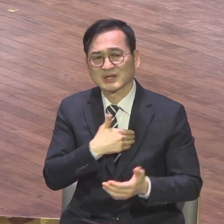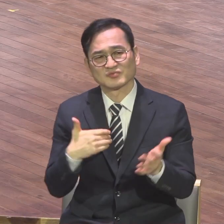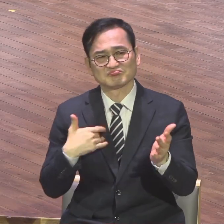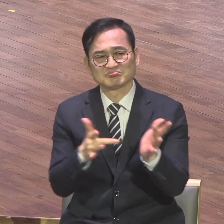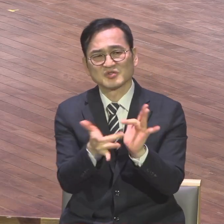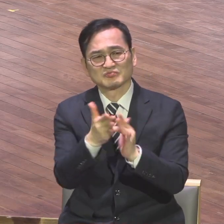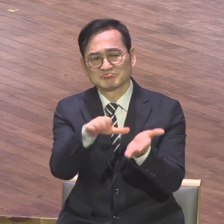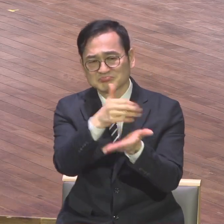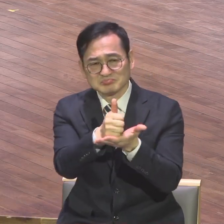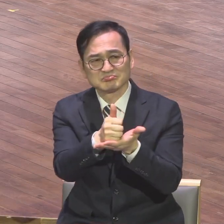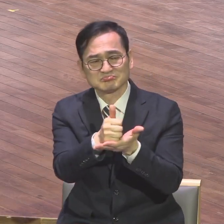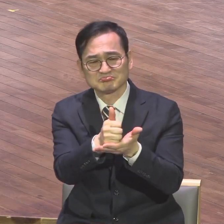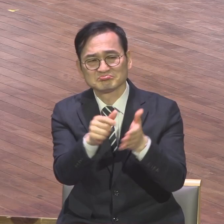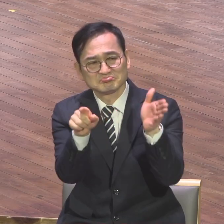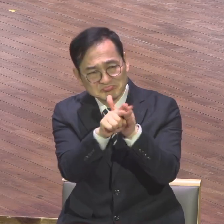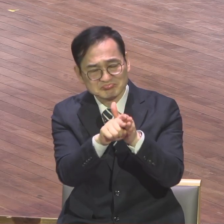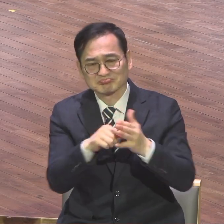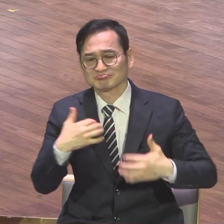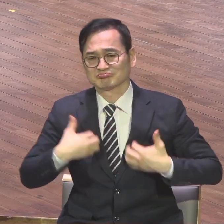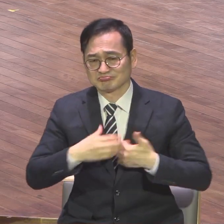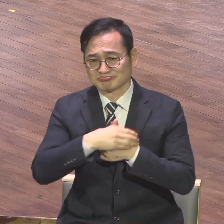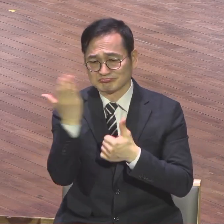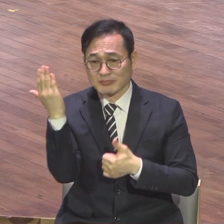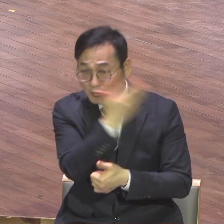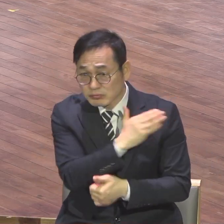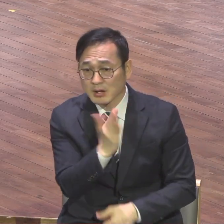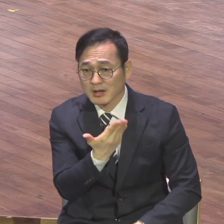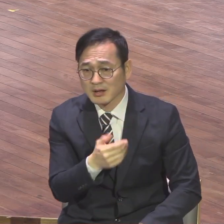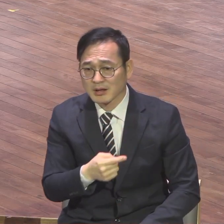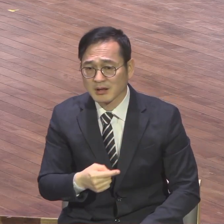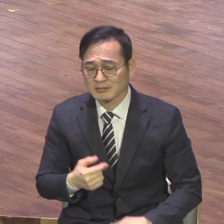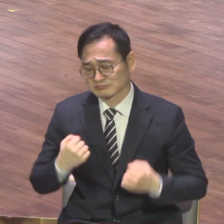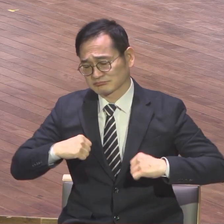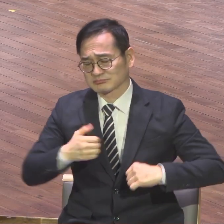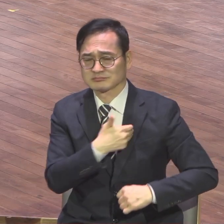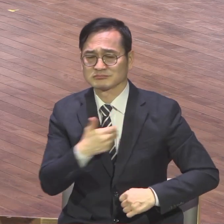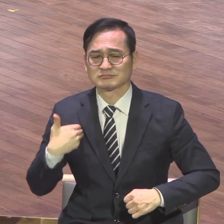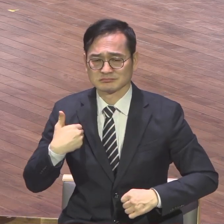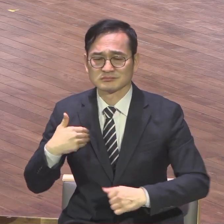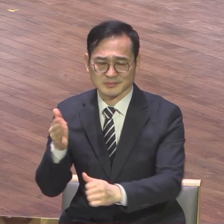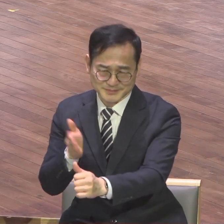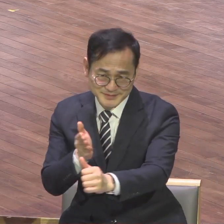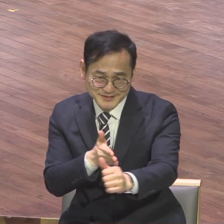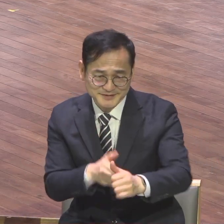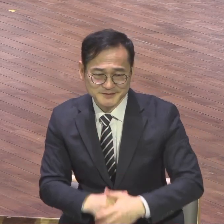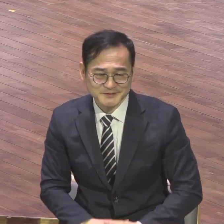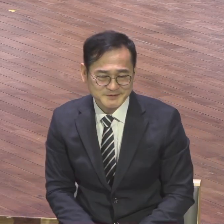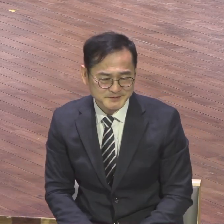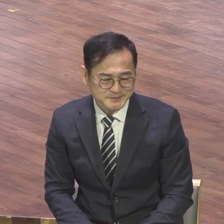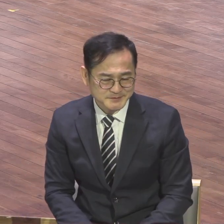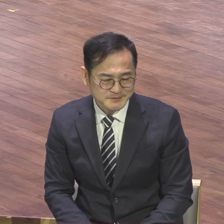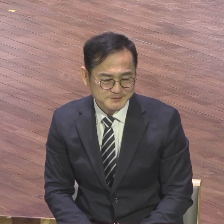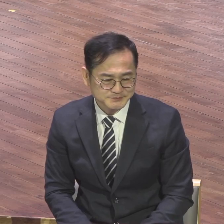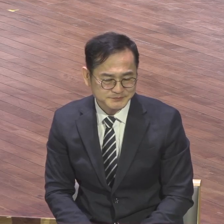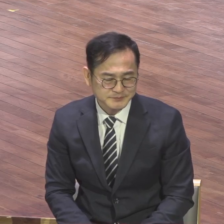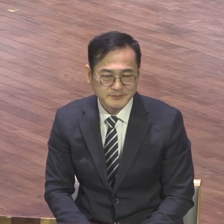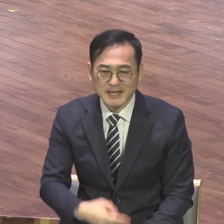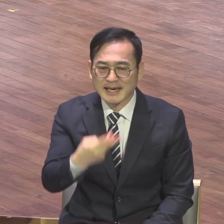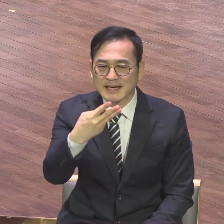주님으로 축복합니다. 결론입니다. 리더십 바이러스라는 말이 있습니다. 경영학 용어인데